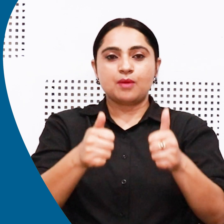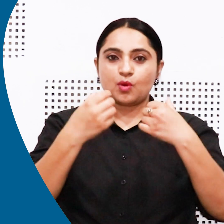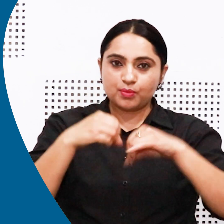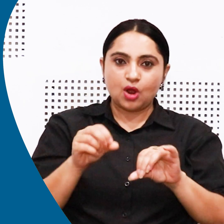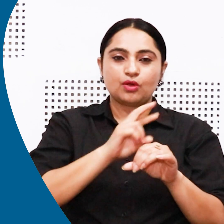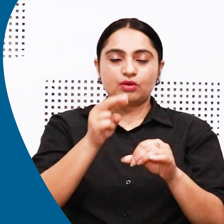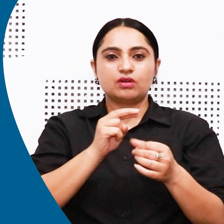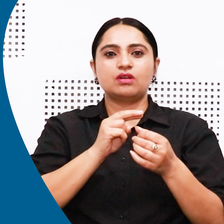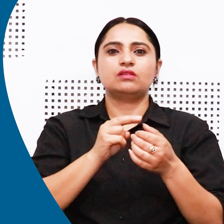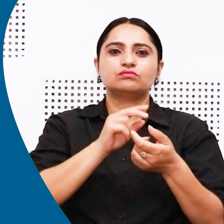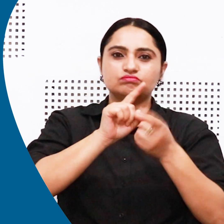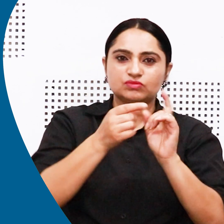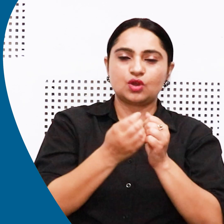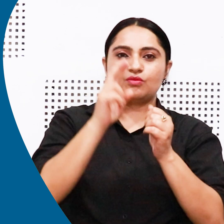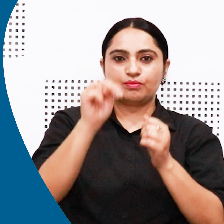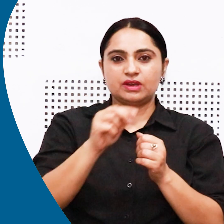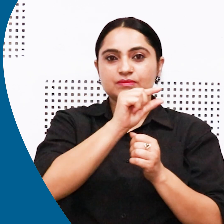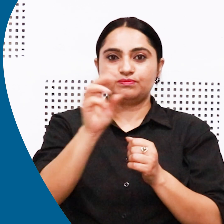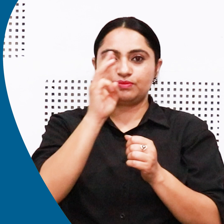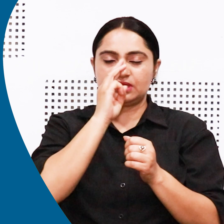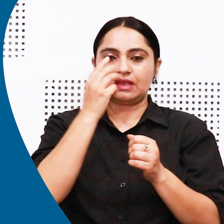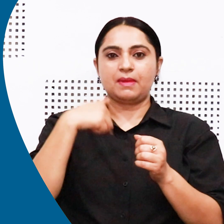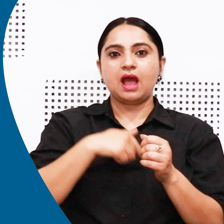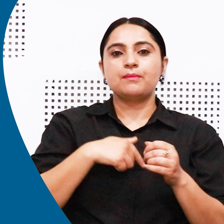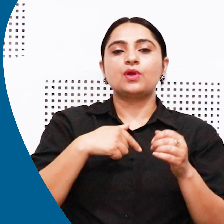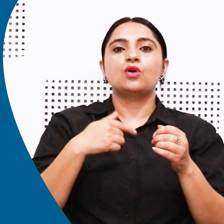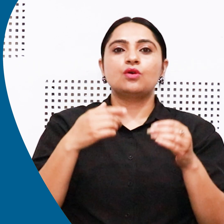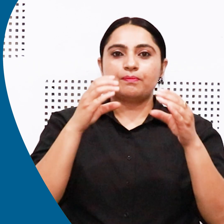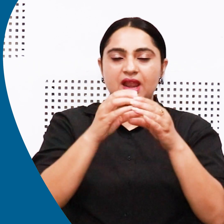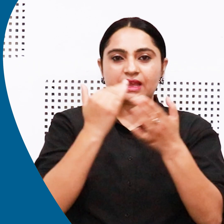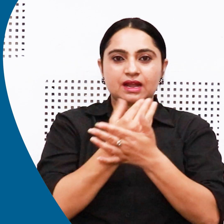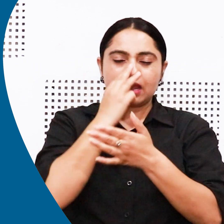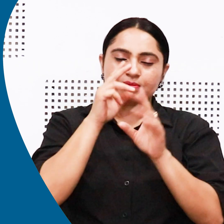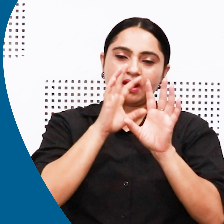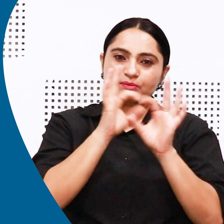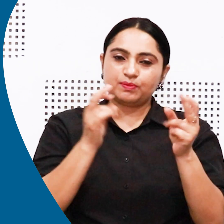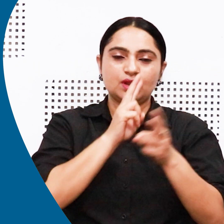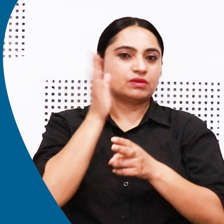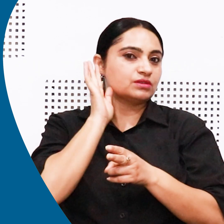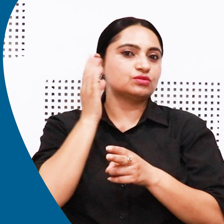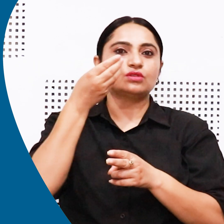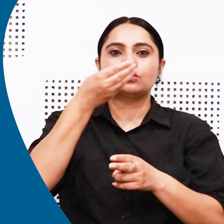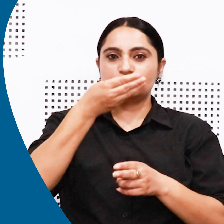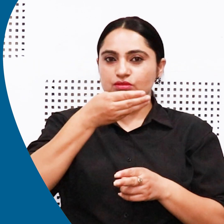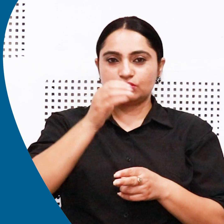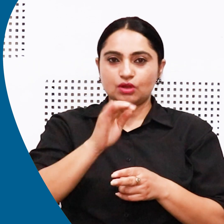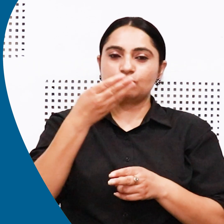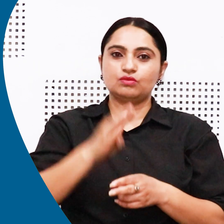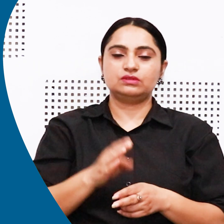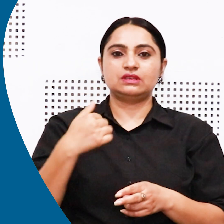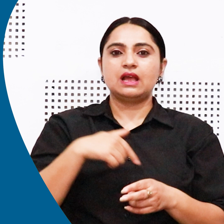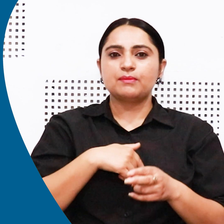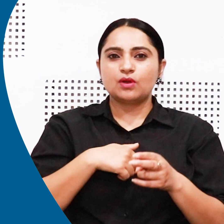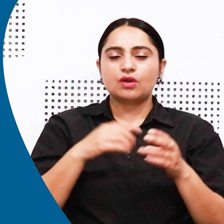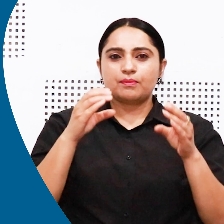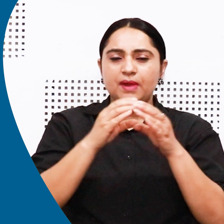अभ्यास र सुधार गर्नुपर्ने पक्षका बारेमा कार्यक्रम हाम्रो पालिकामा विभिन्न सामग्री सुन्नुहुनेछ। कार्यक्रम हाम्रो पालिकाको